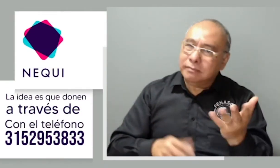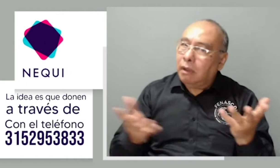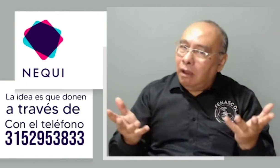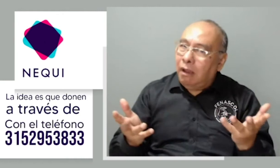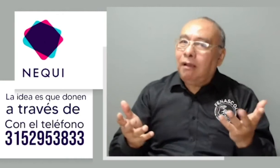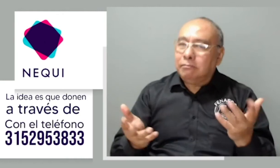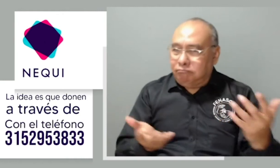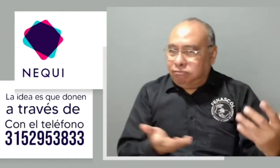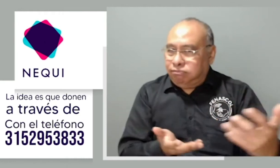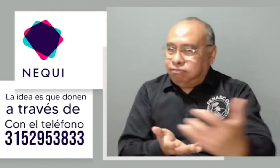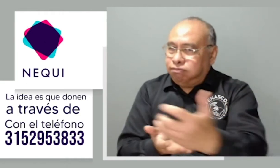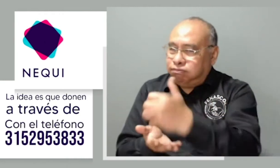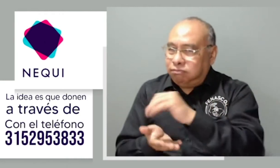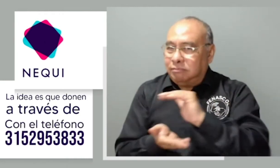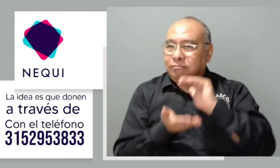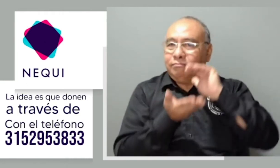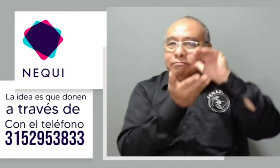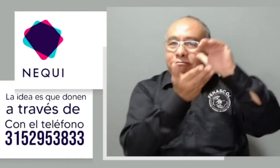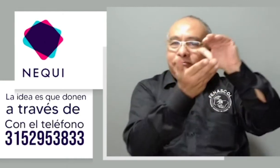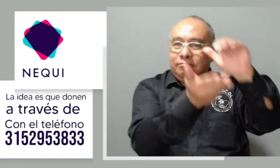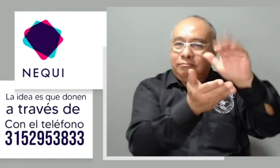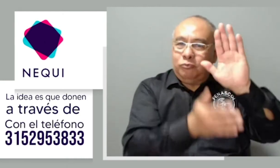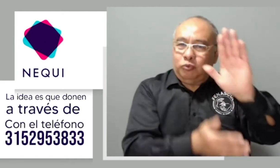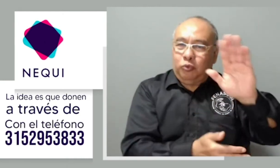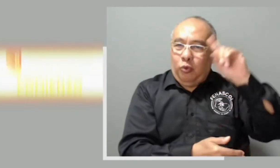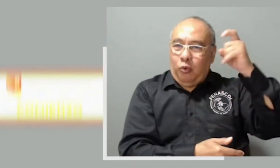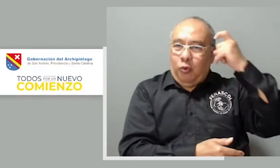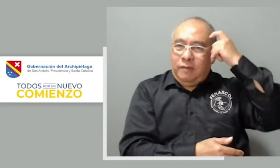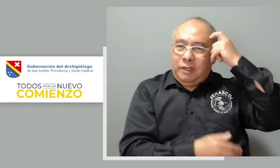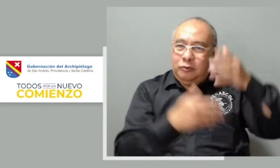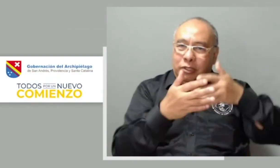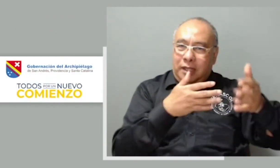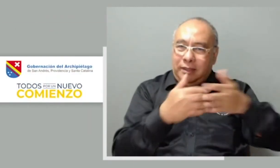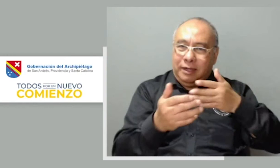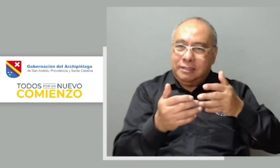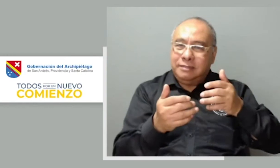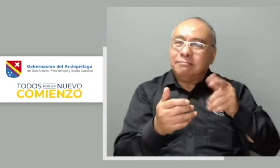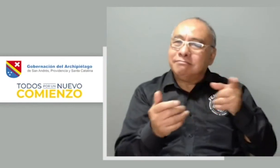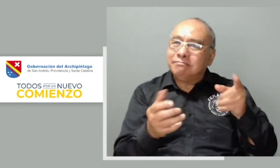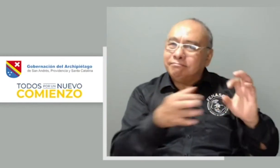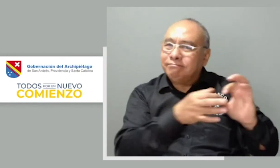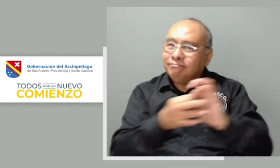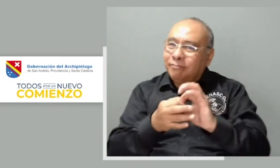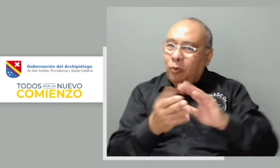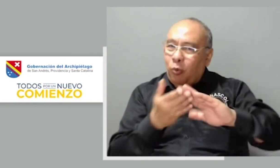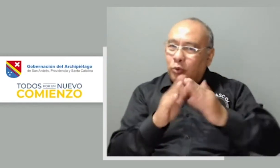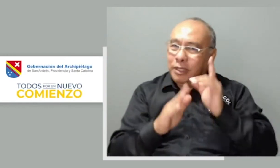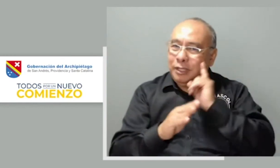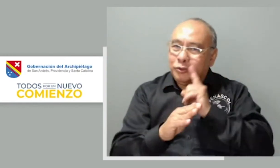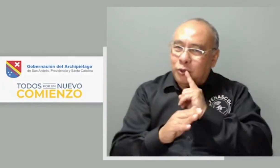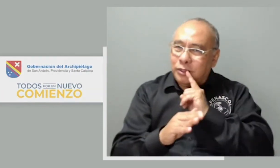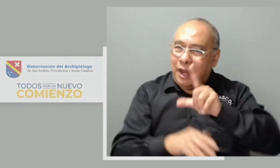Vamos a recoger estos donativos y los vamos a entregar al gobierno en compañía de los líderes sordos de este lugar,